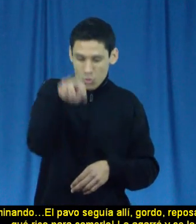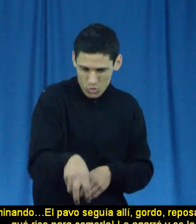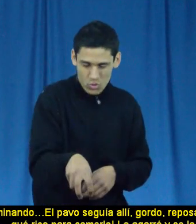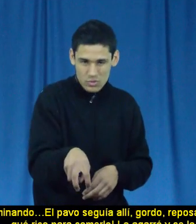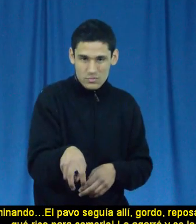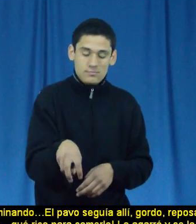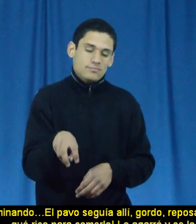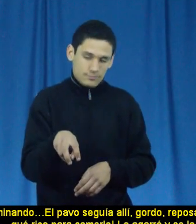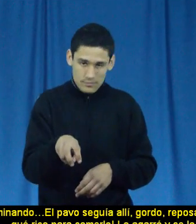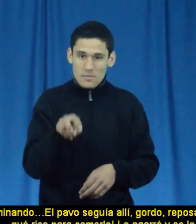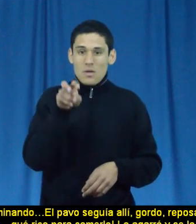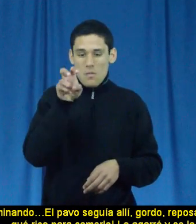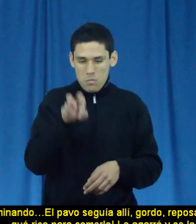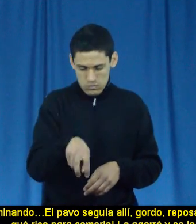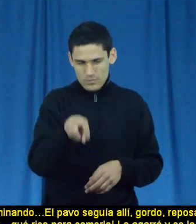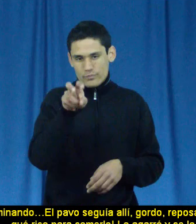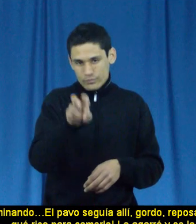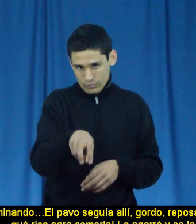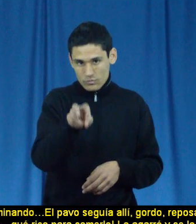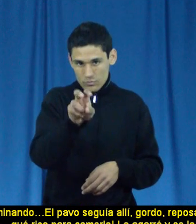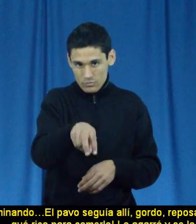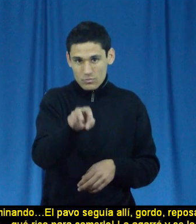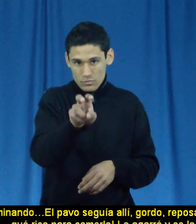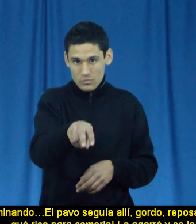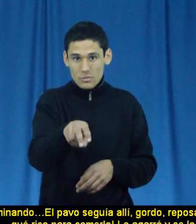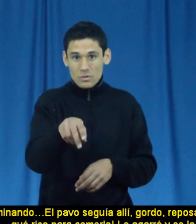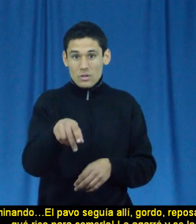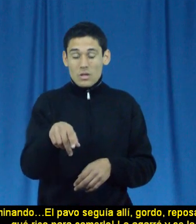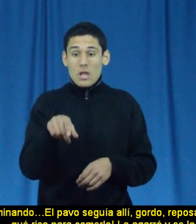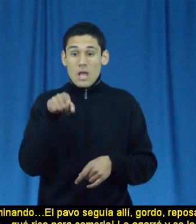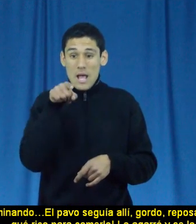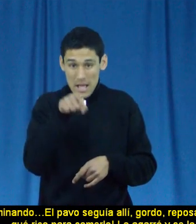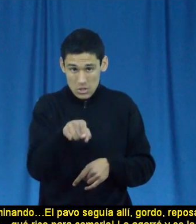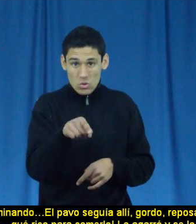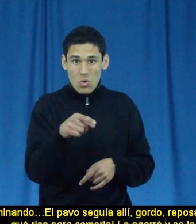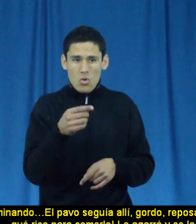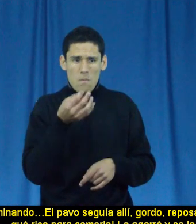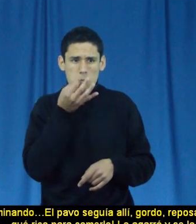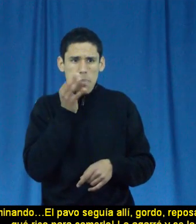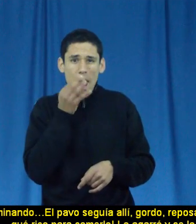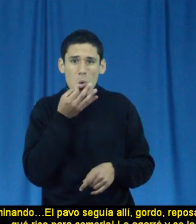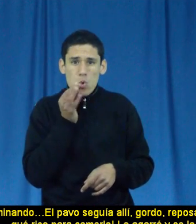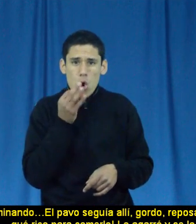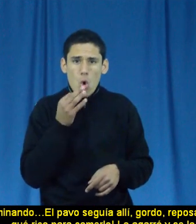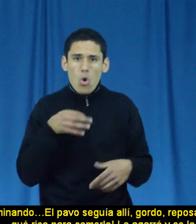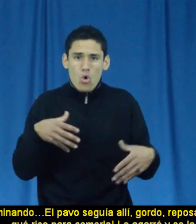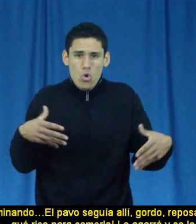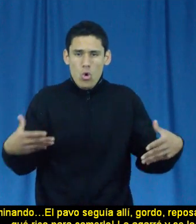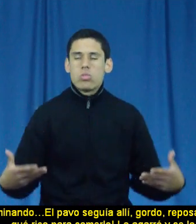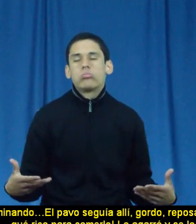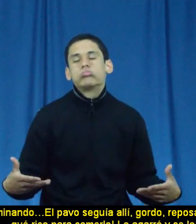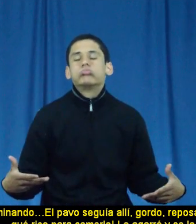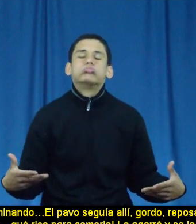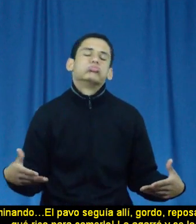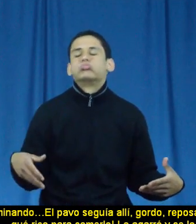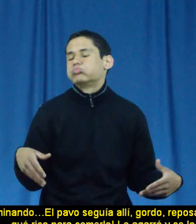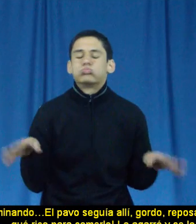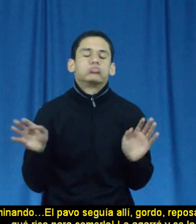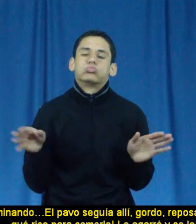El zorro riéndose saltó la trampa y siguió caminando. El pavo seguía allí, gordo, reposando.